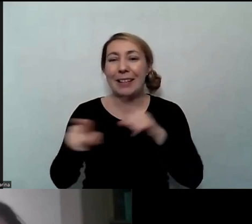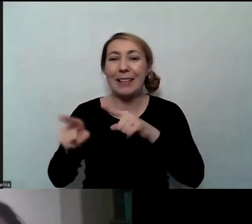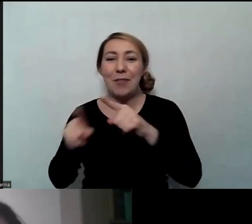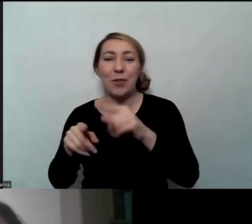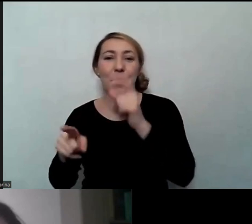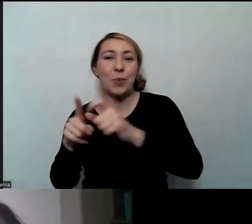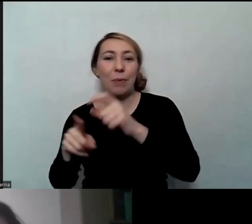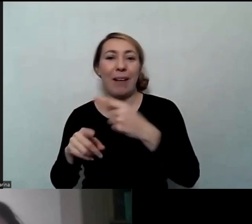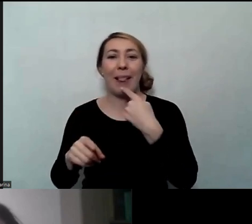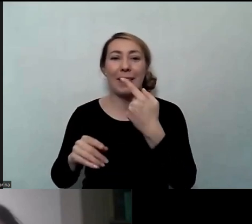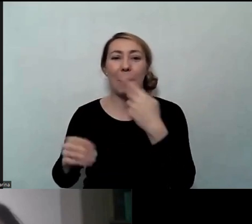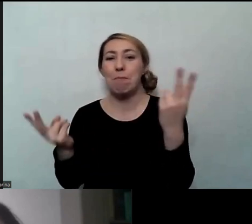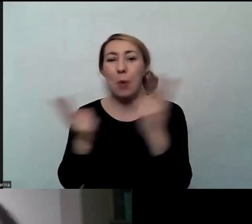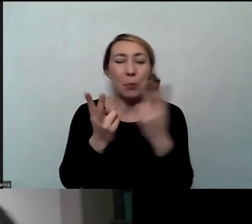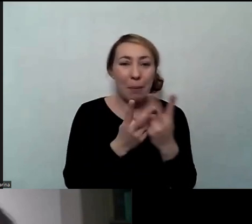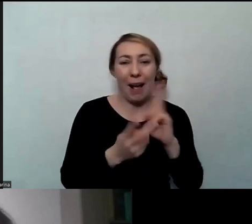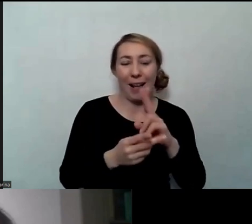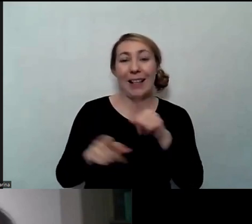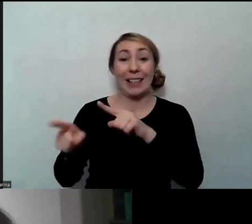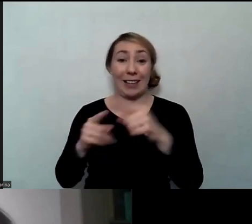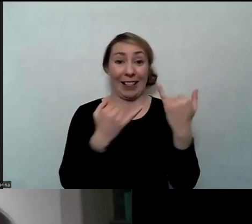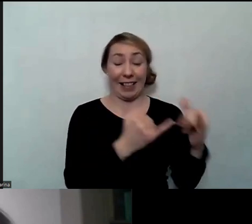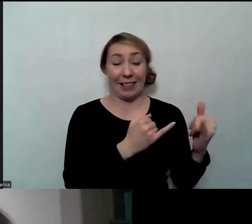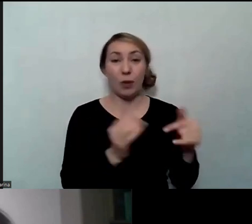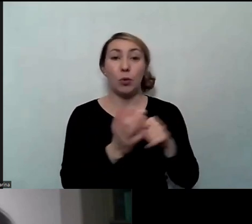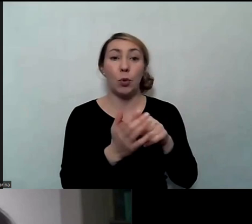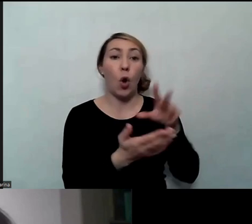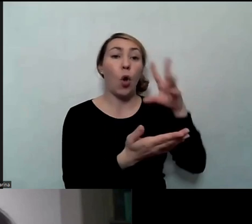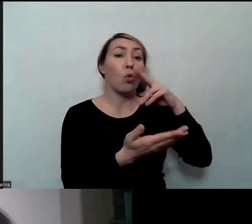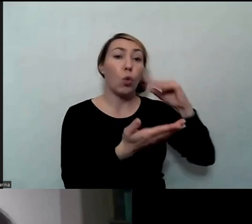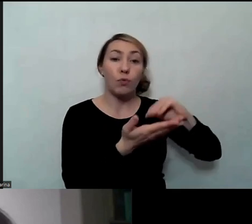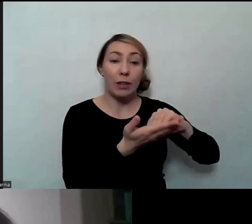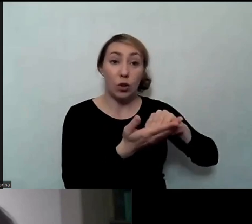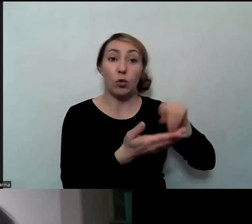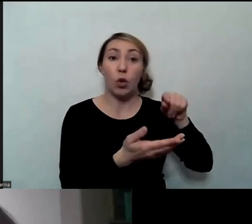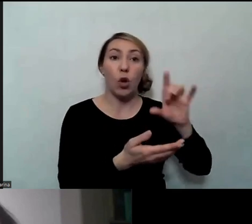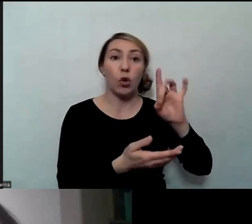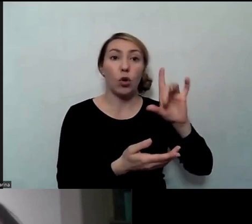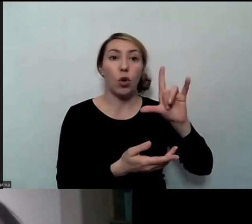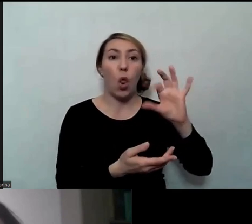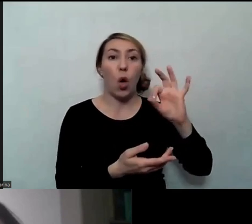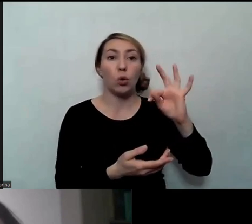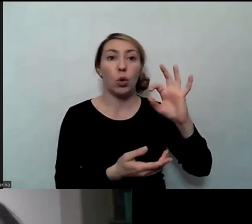nam wykorzystać to doświadczenie glottodydaktyczne do tworzenia naszego testu, i tam